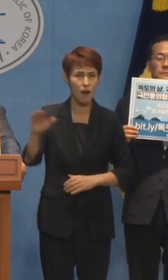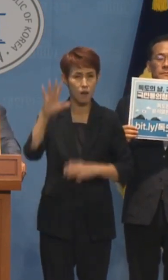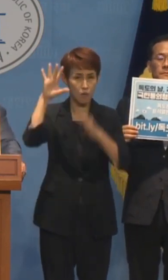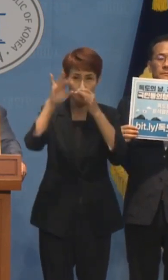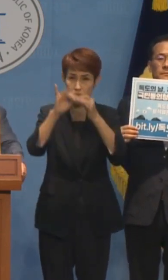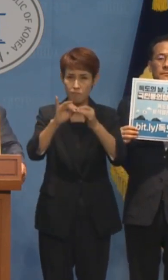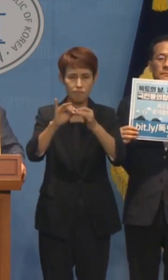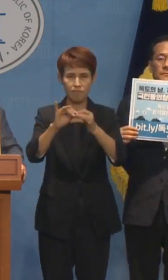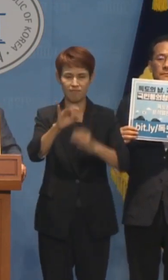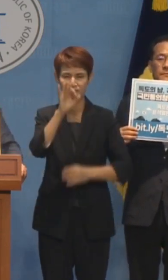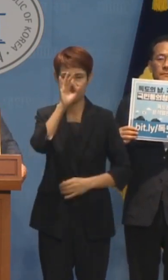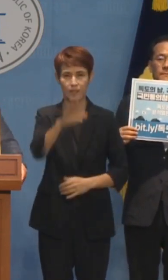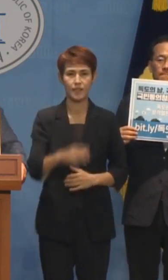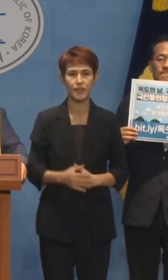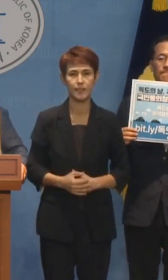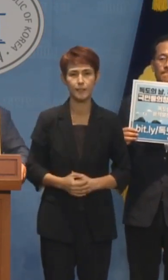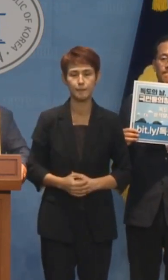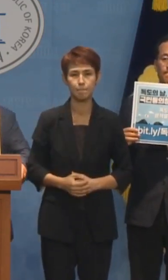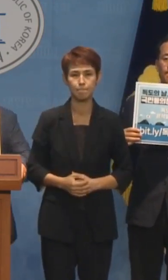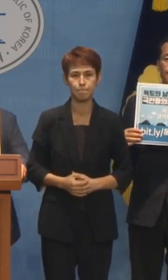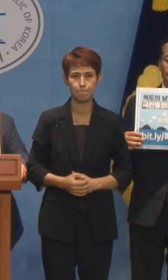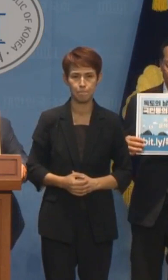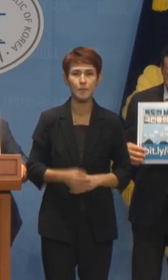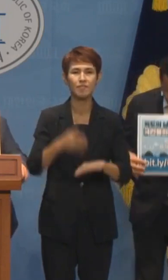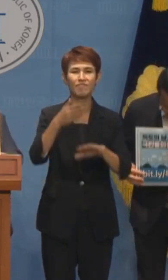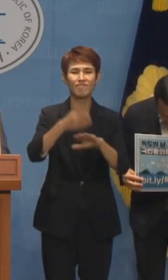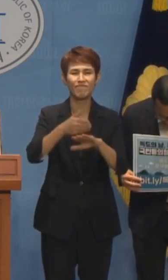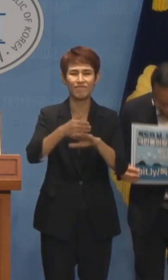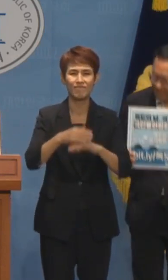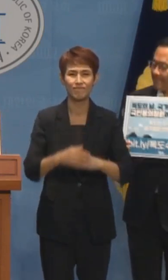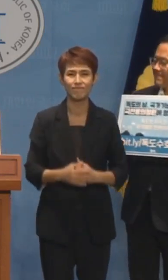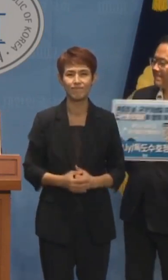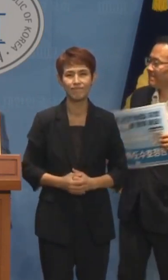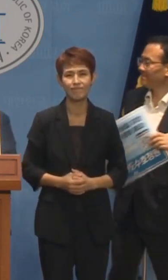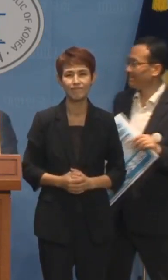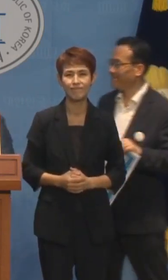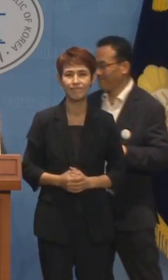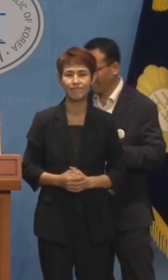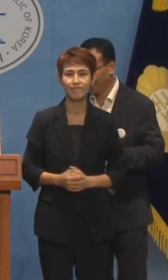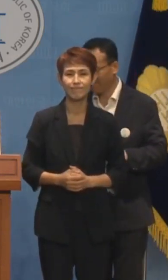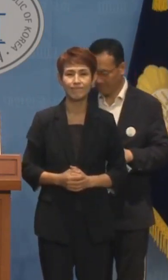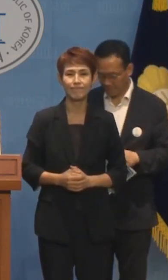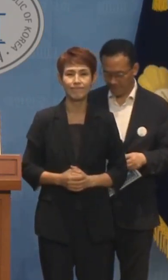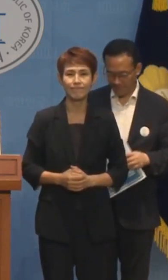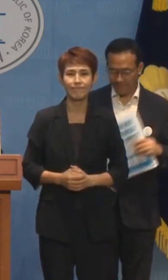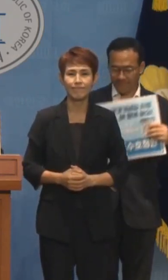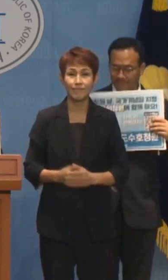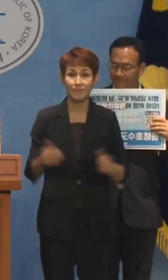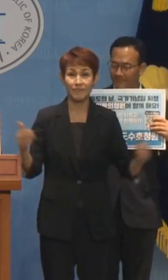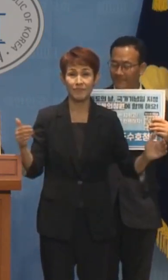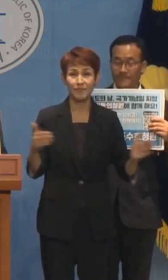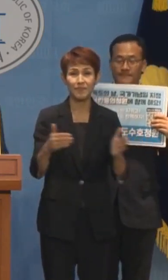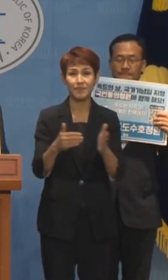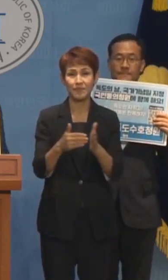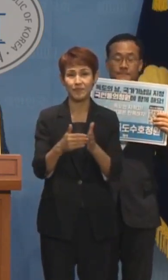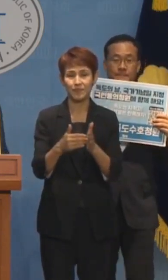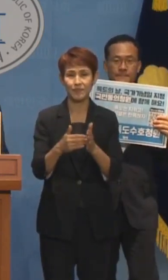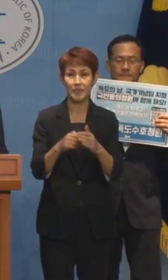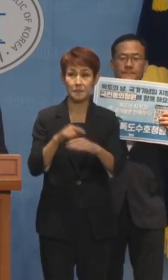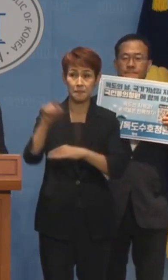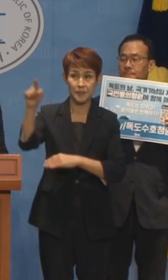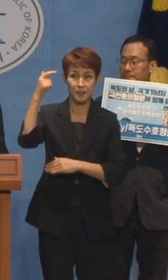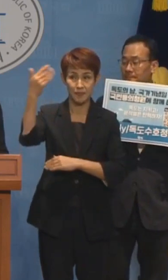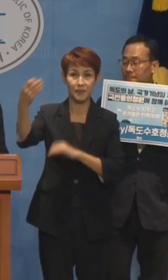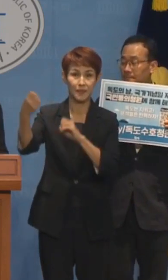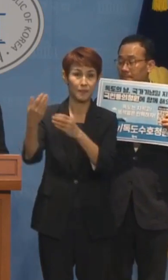용납하지 않을 것입니다 예 강력하게 싸우겠습니다 고맙습니다 예 이로서 기자 회견은 모두 마치고요 백 브리핑은